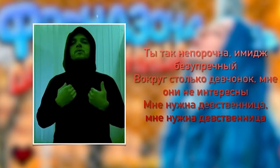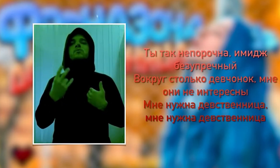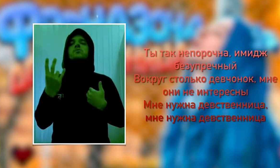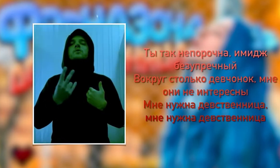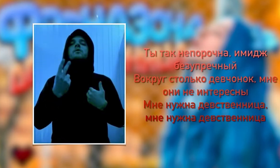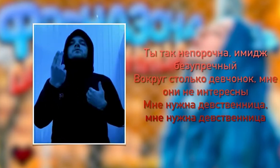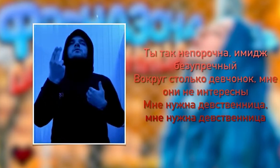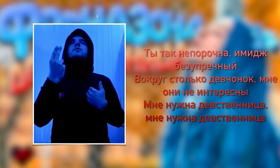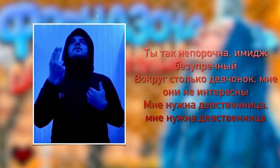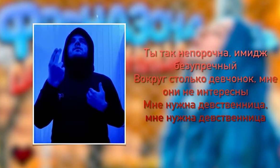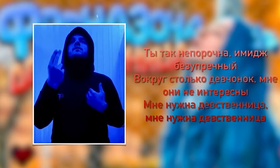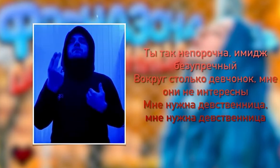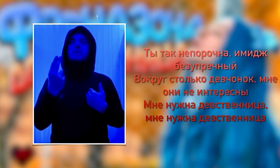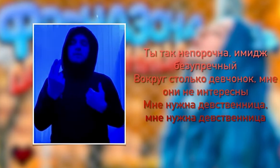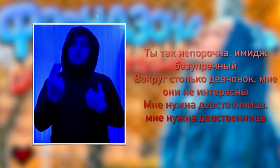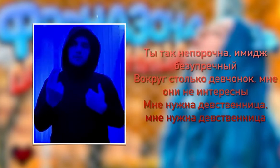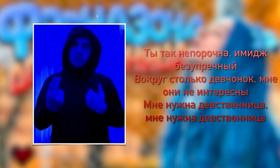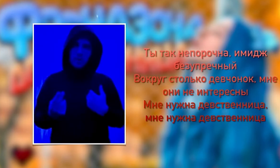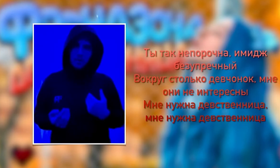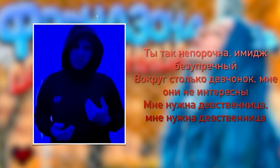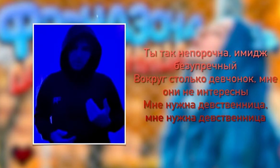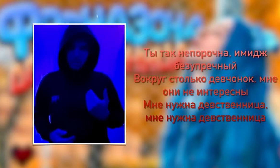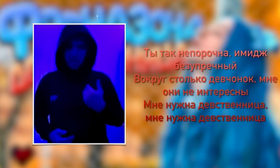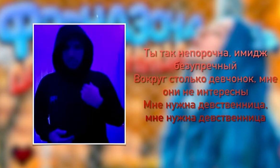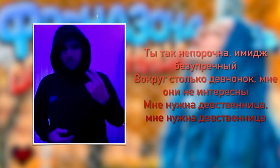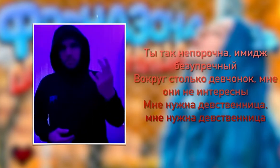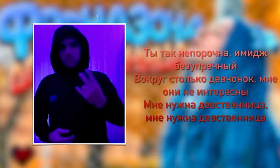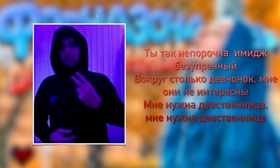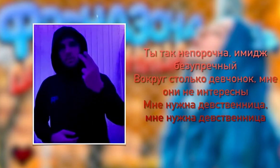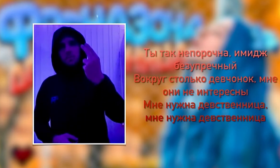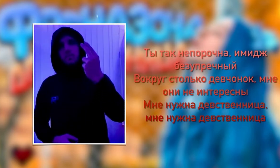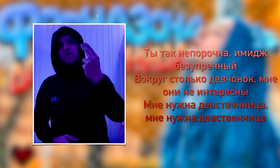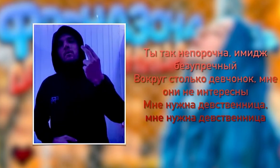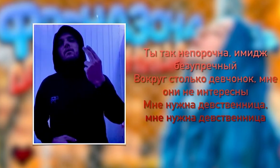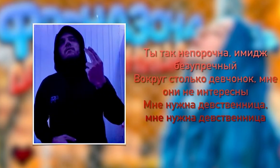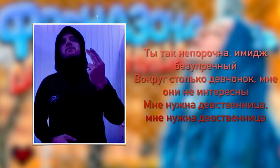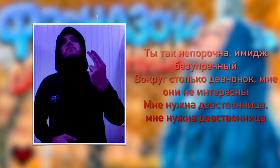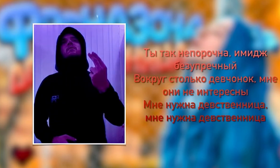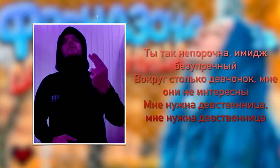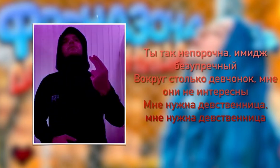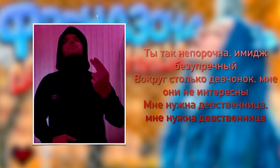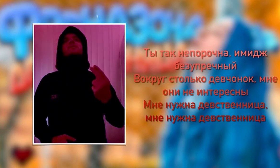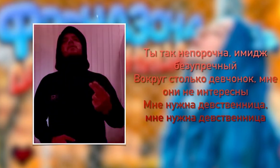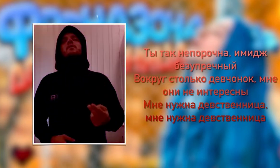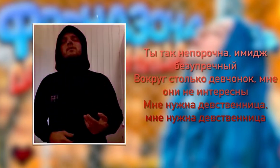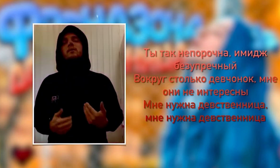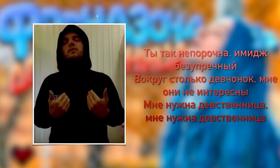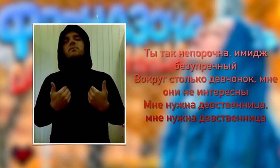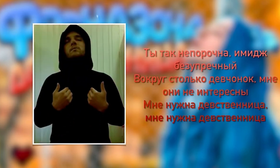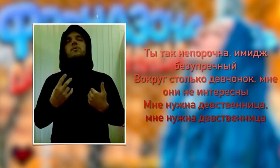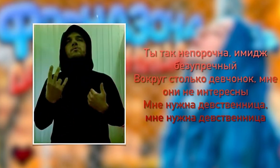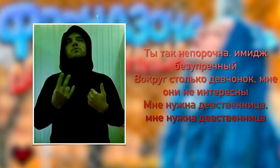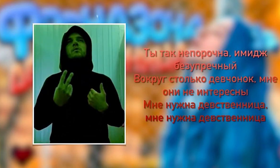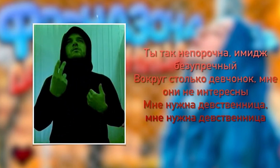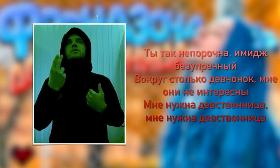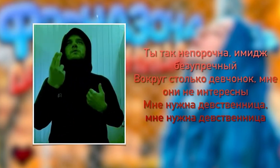нужна девственница, мне нужна девственница. Мне